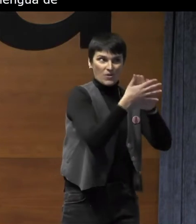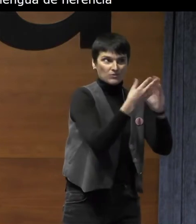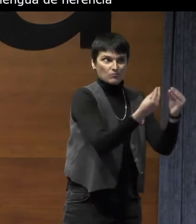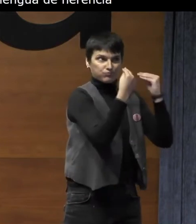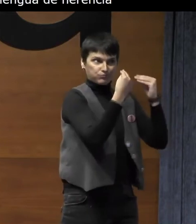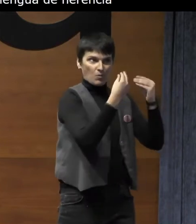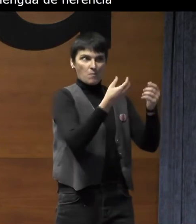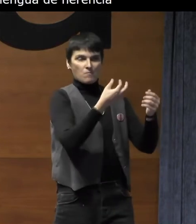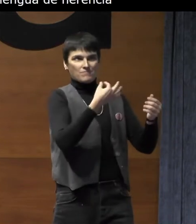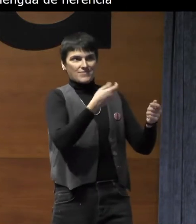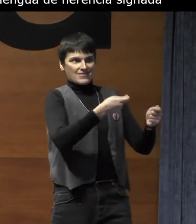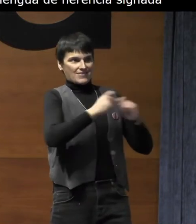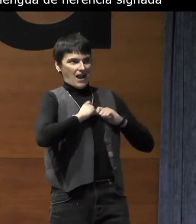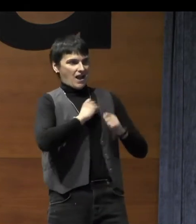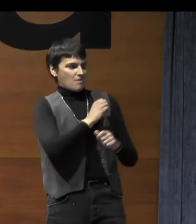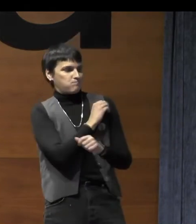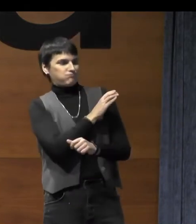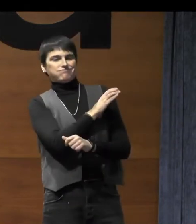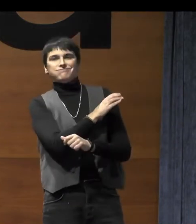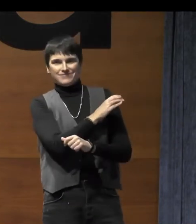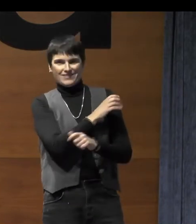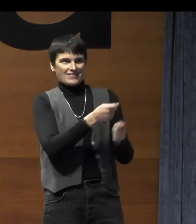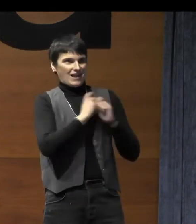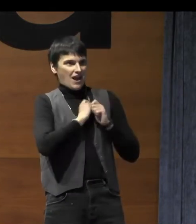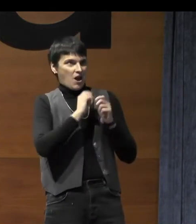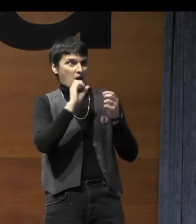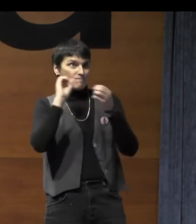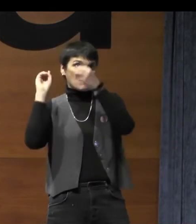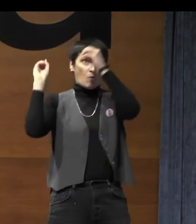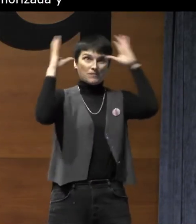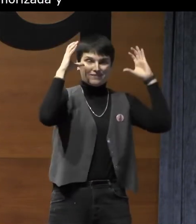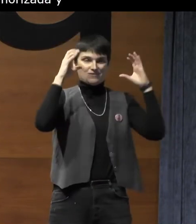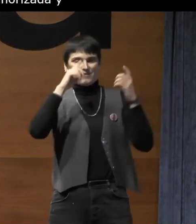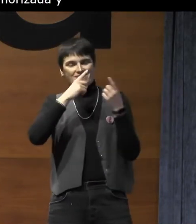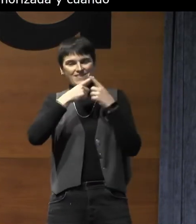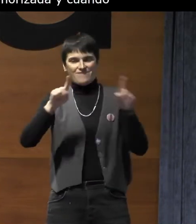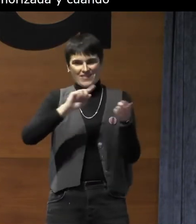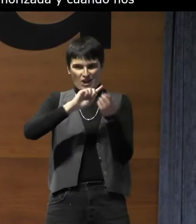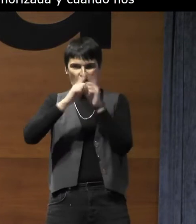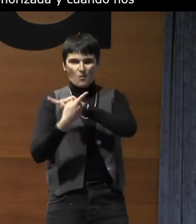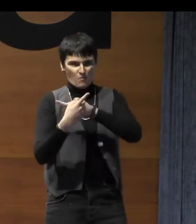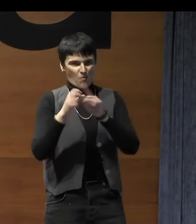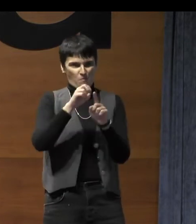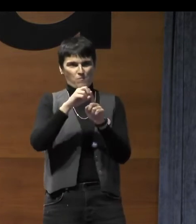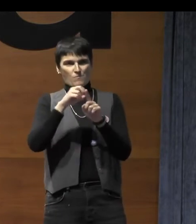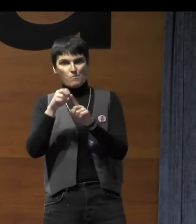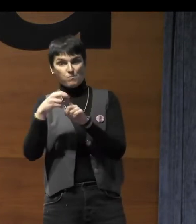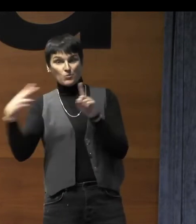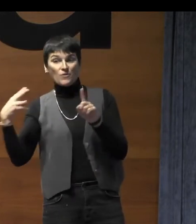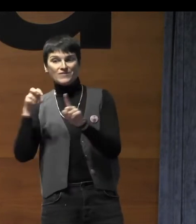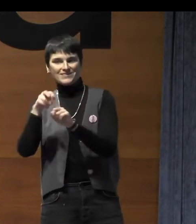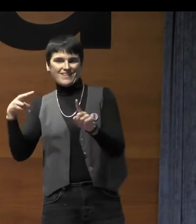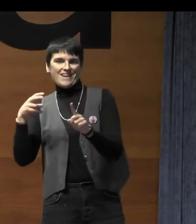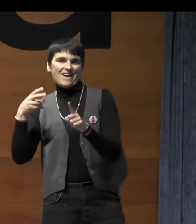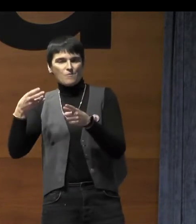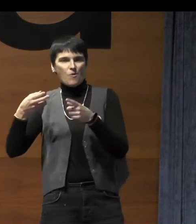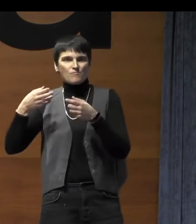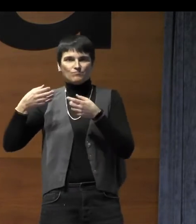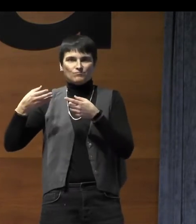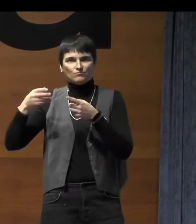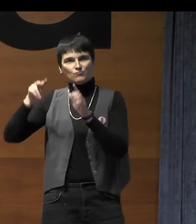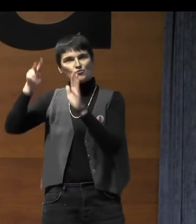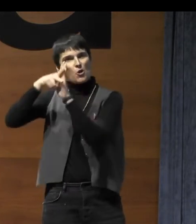y cuando nos enfrentamos a dar el paso de aprender esta lengua de manera formal, somos capaces